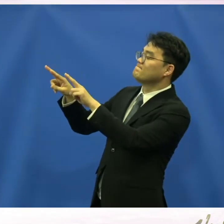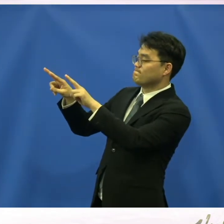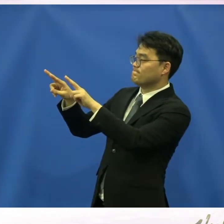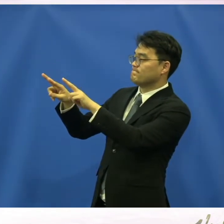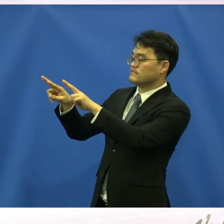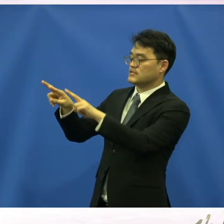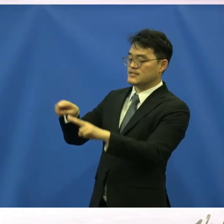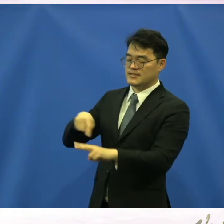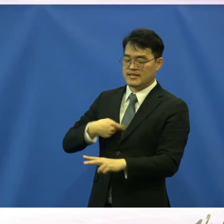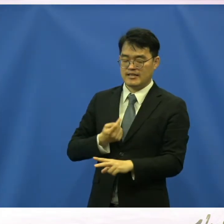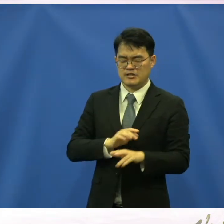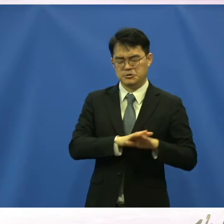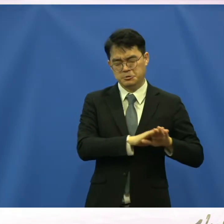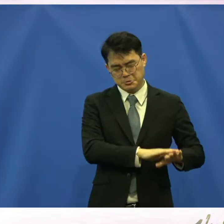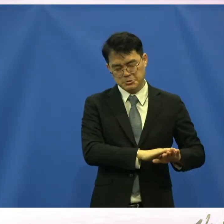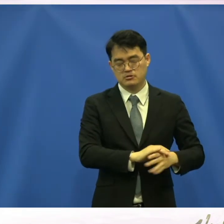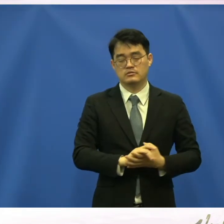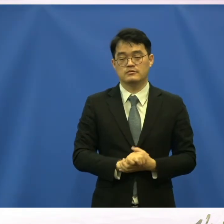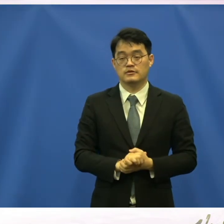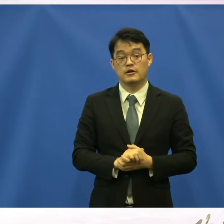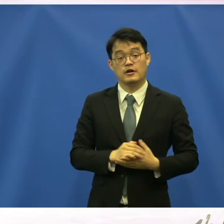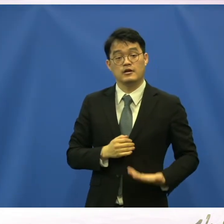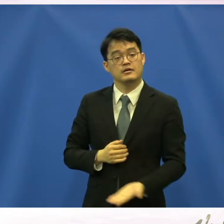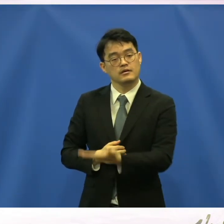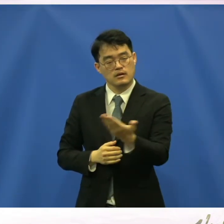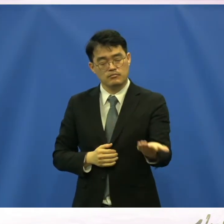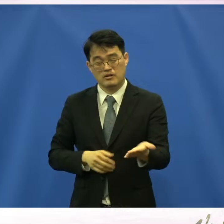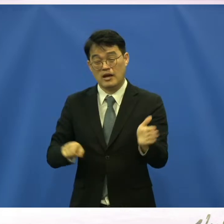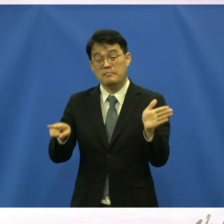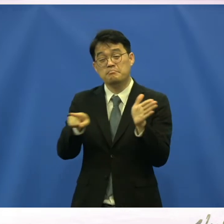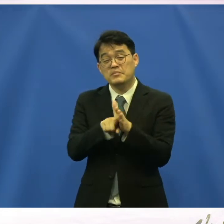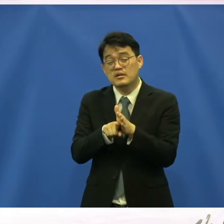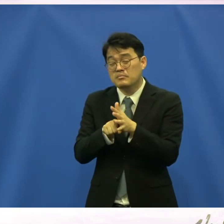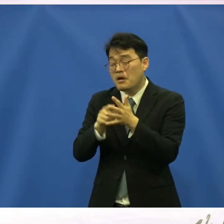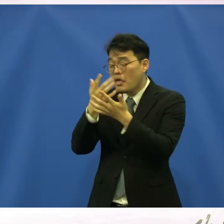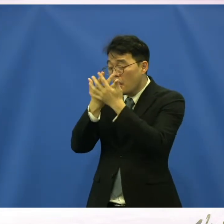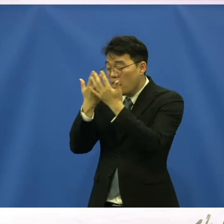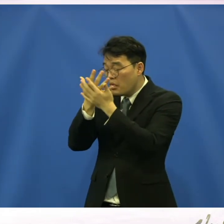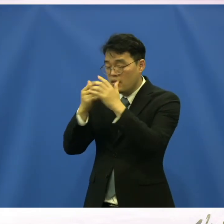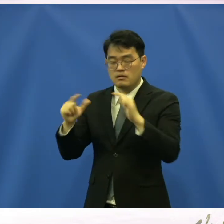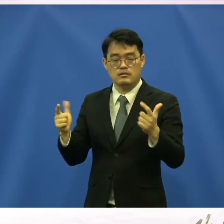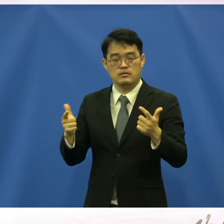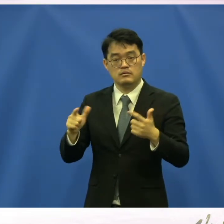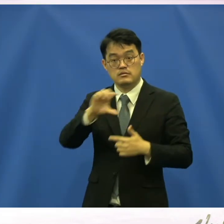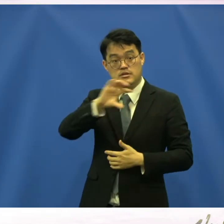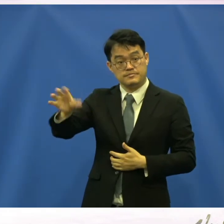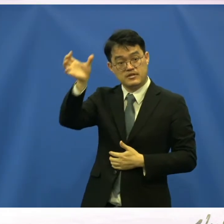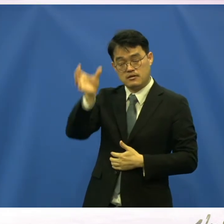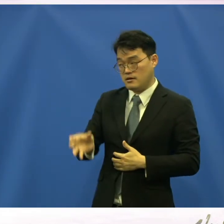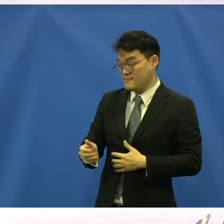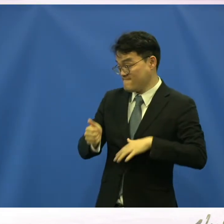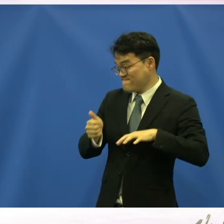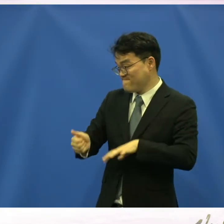성도 여러분, 신앙을 추상하지 마시기 바랍니다. 십자가를 따라가는 일은 일상에서 늘 벌어지는 일이에요.